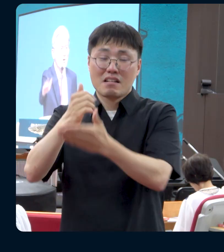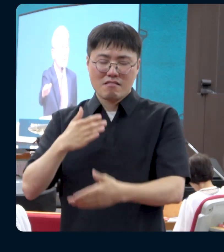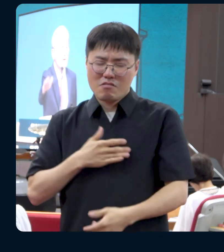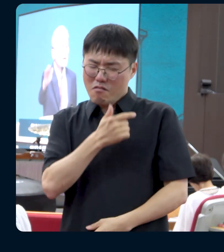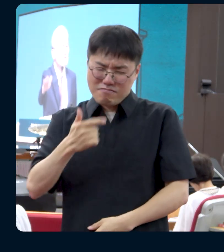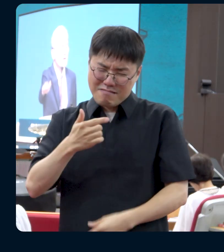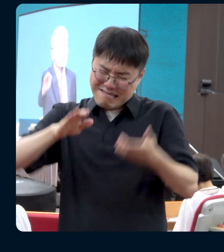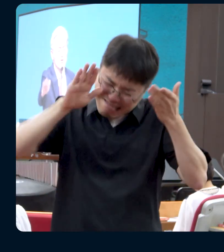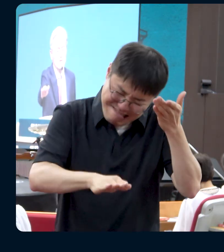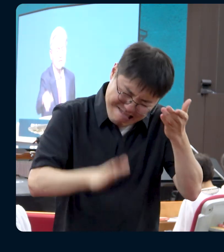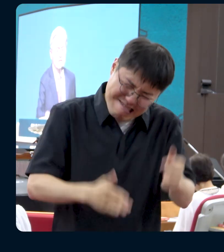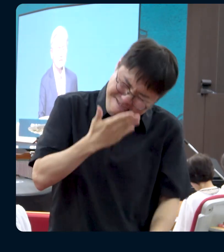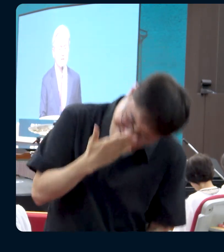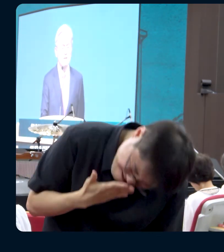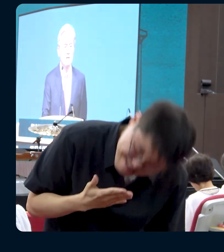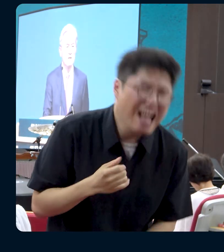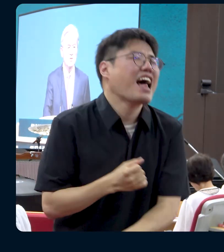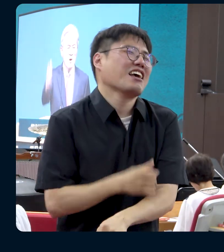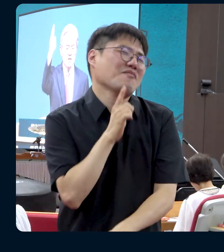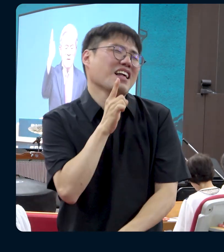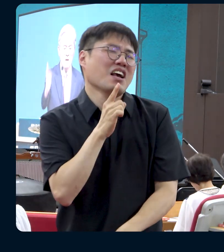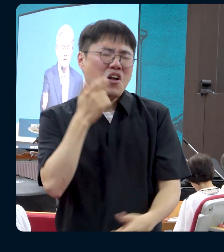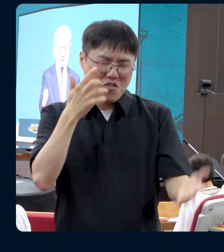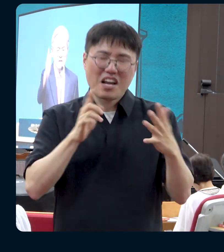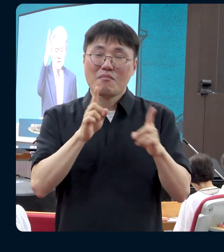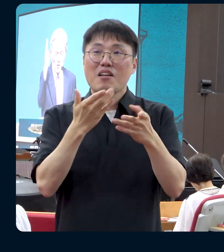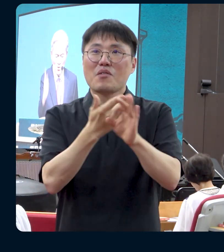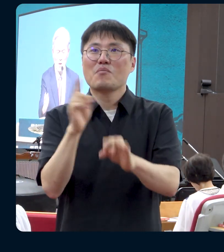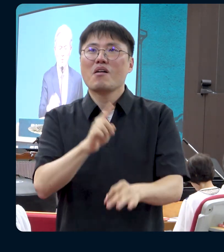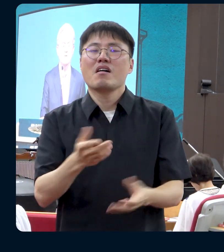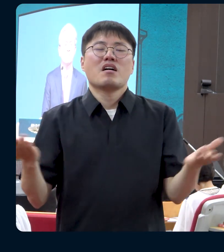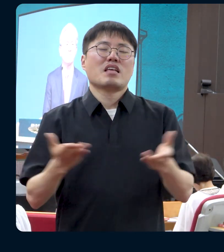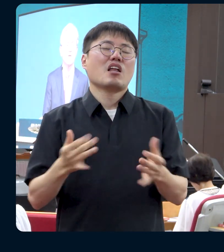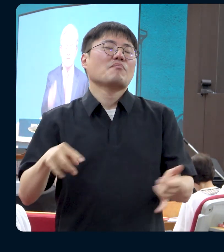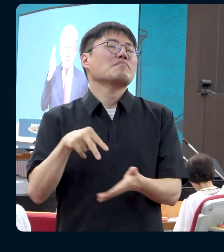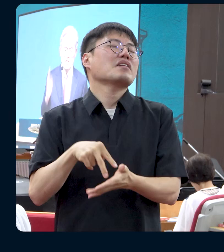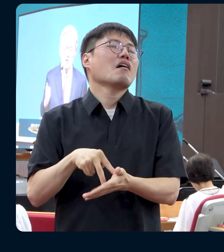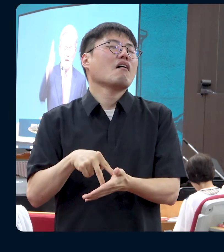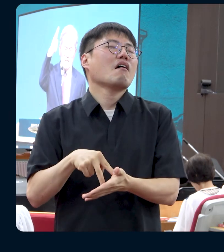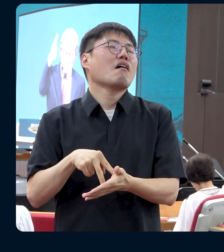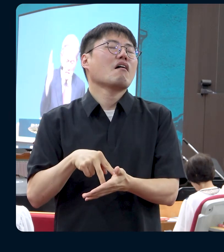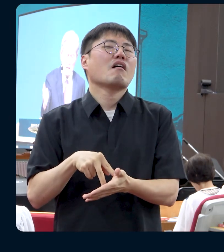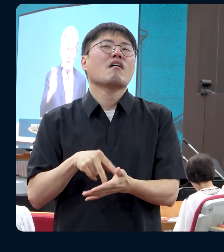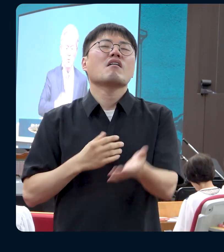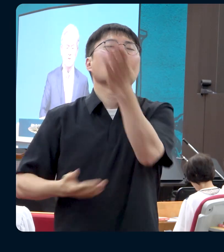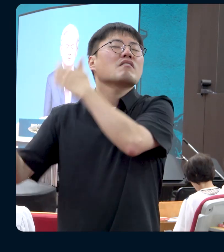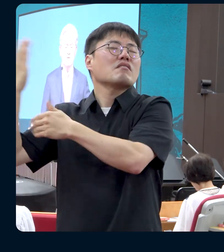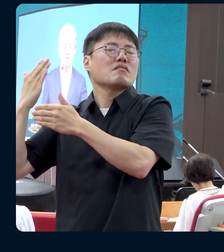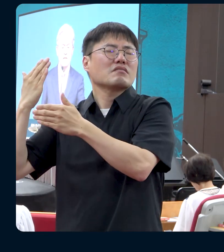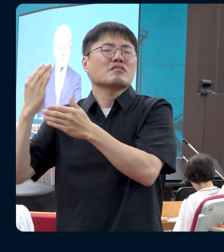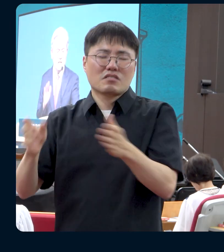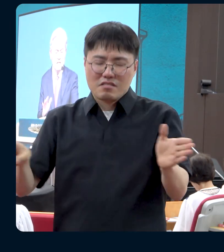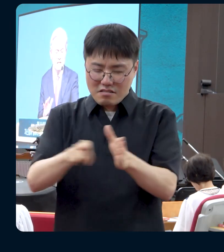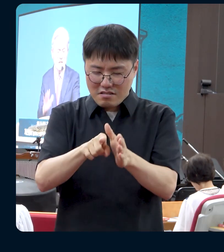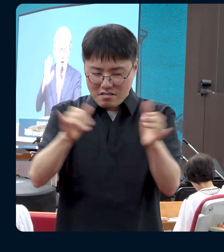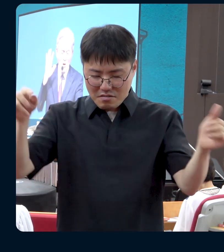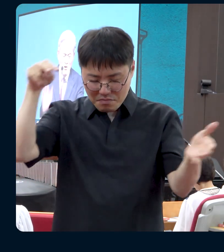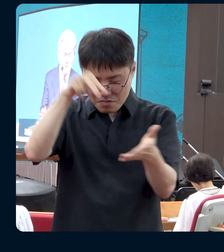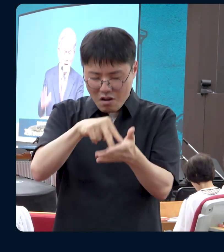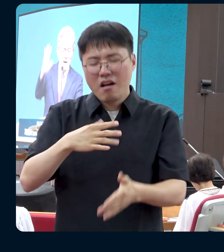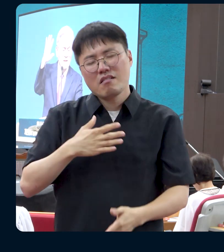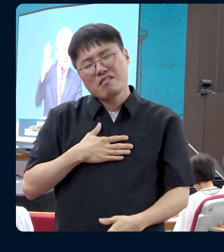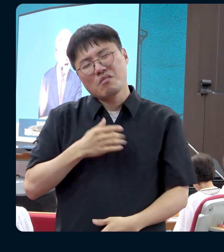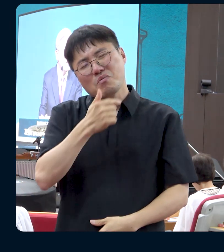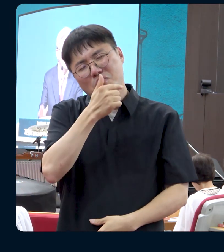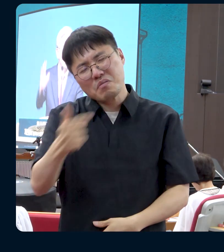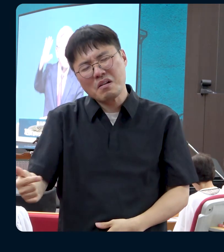하나님이 자신들을 얼마나 낮추셨는지, 정확히 말하면 사역자로서, 그 이전에 신앙인으로서